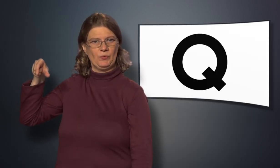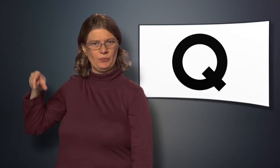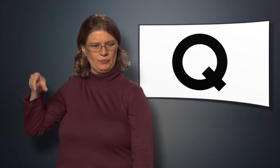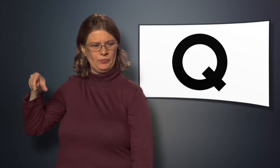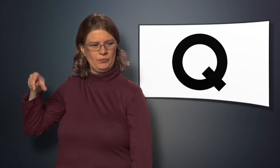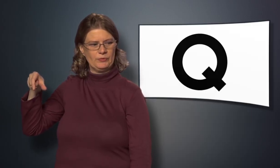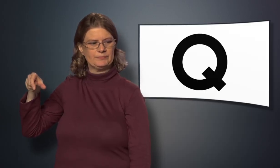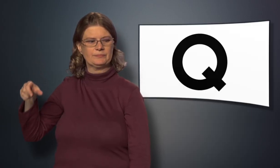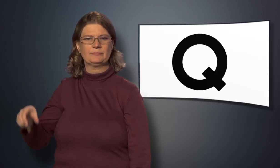Kuu.